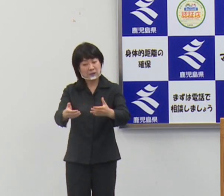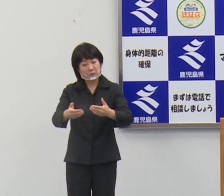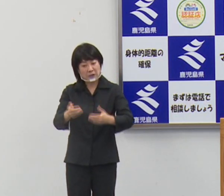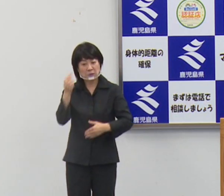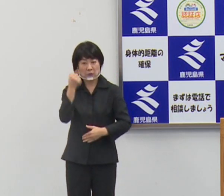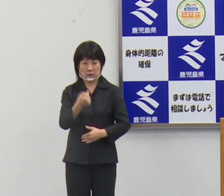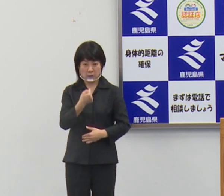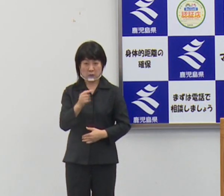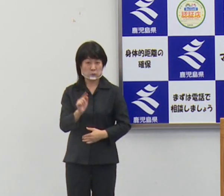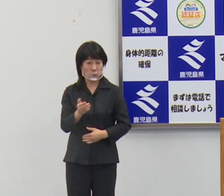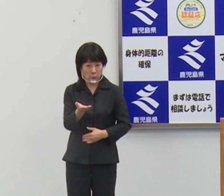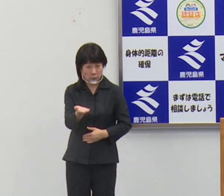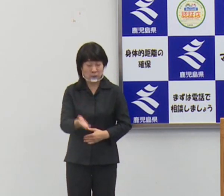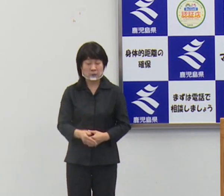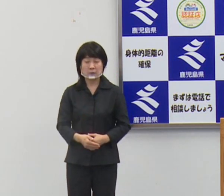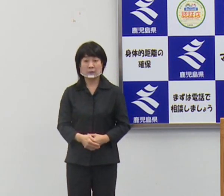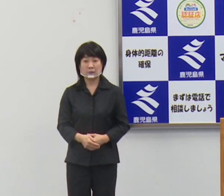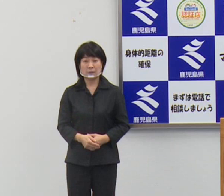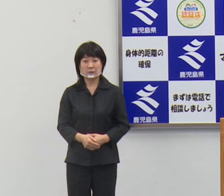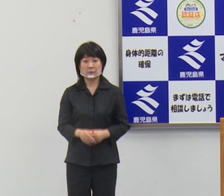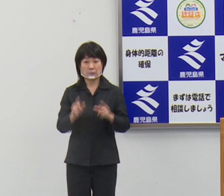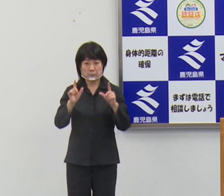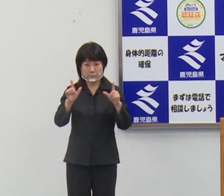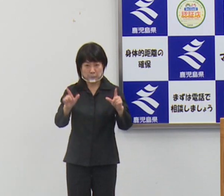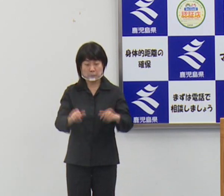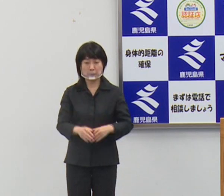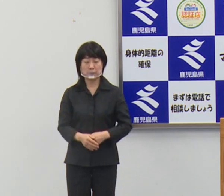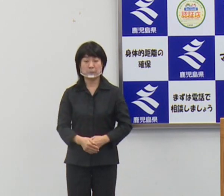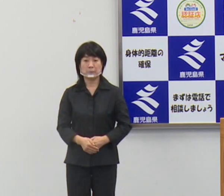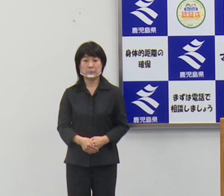思うんですけども、いかがでしょうか。 なかなかですね、